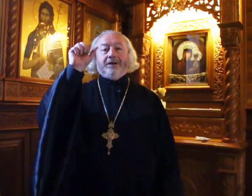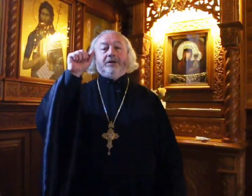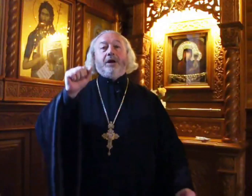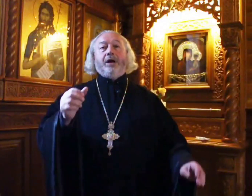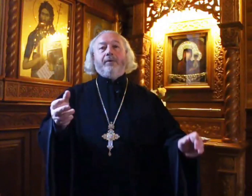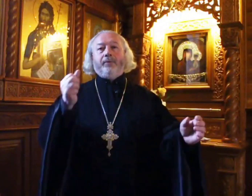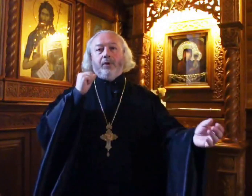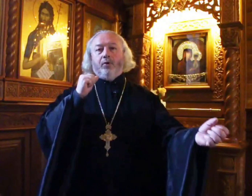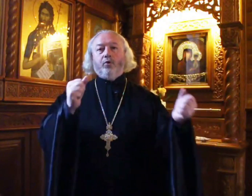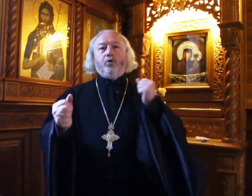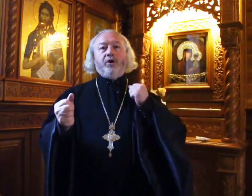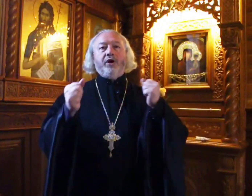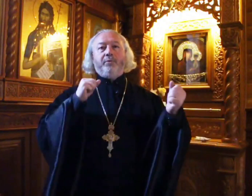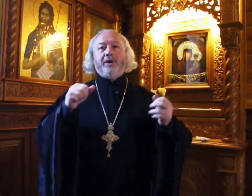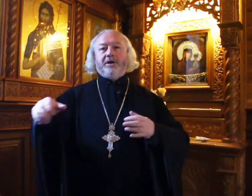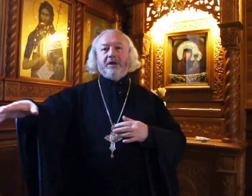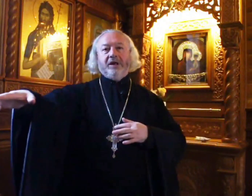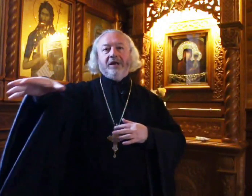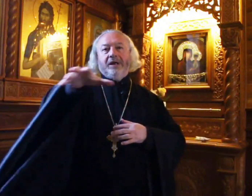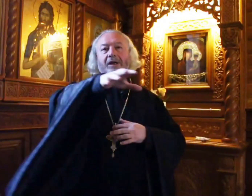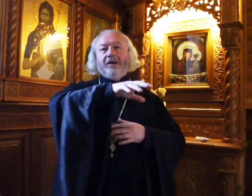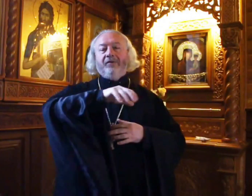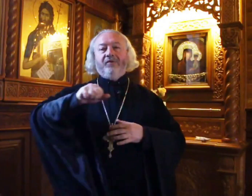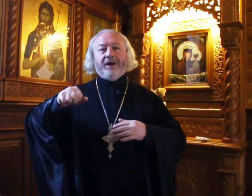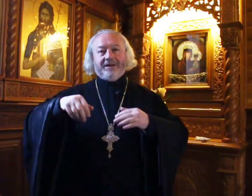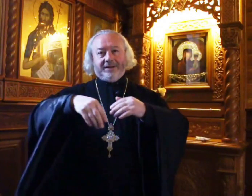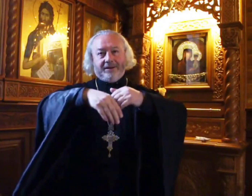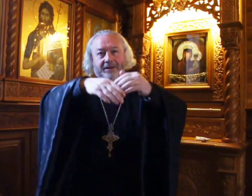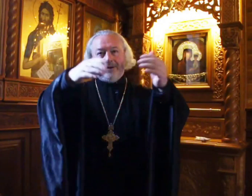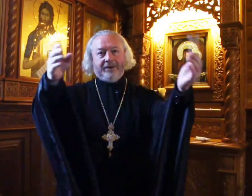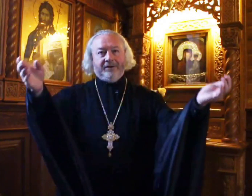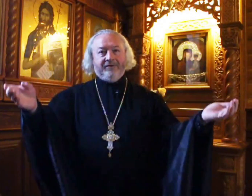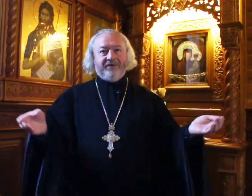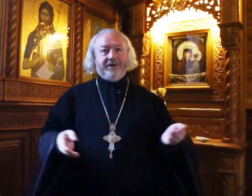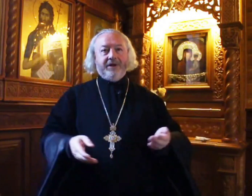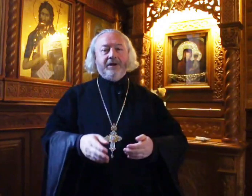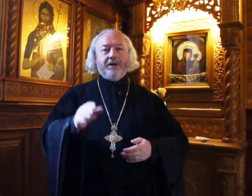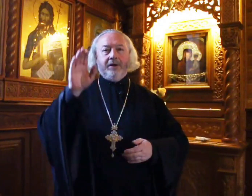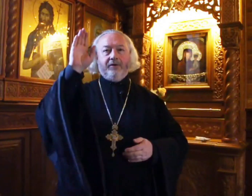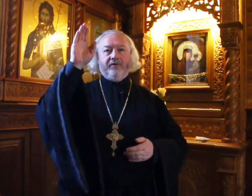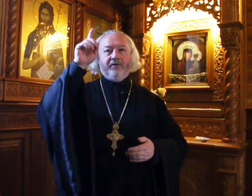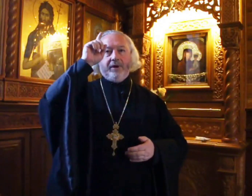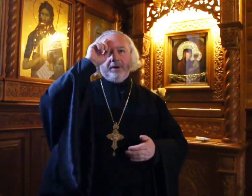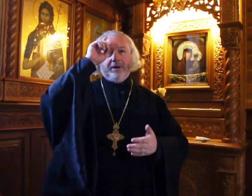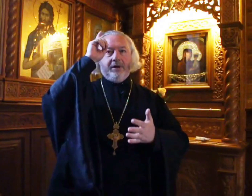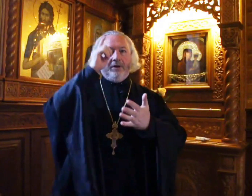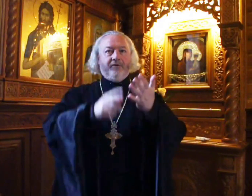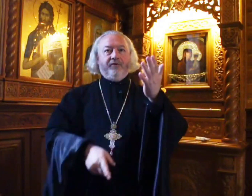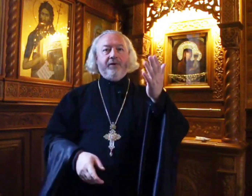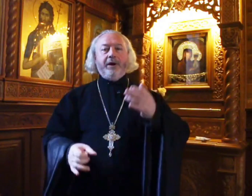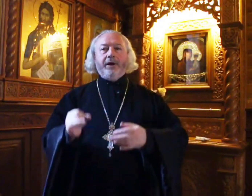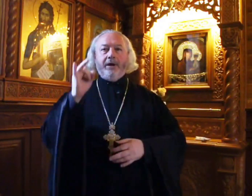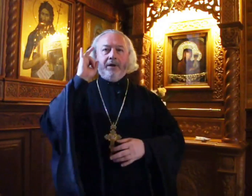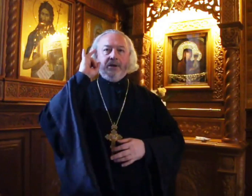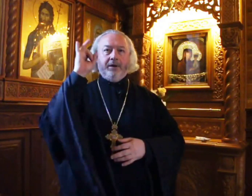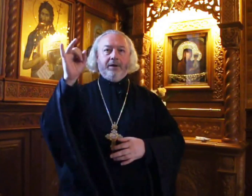Да укрепит вас всех в вере